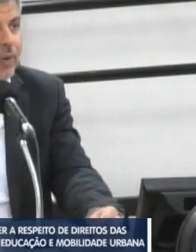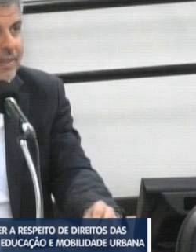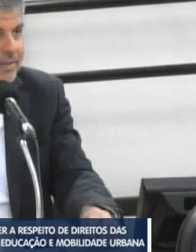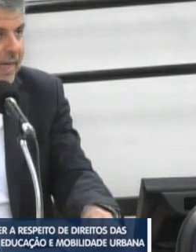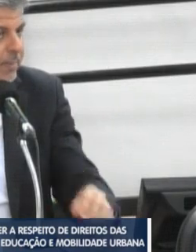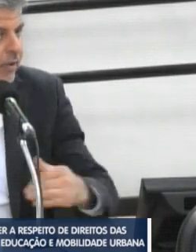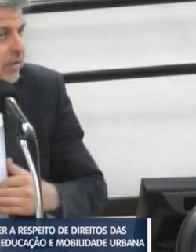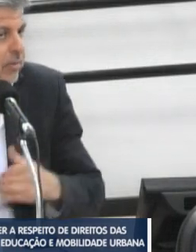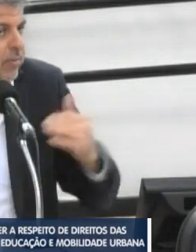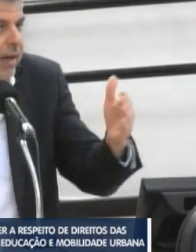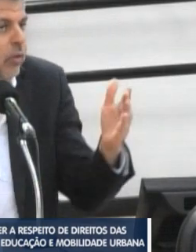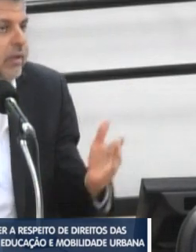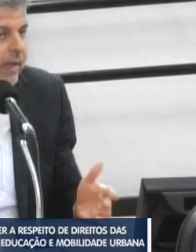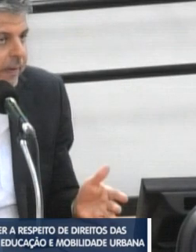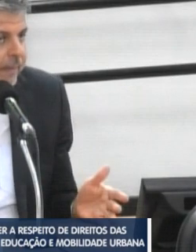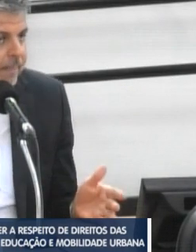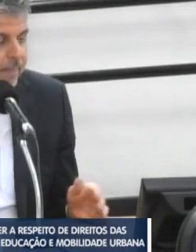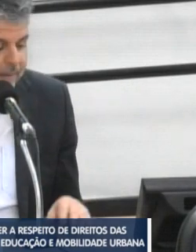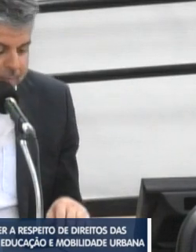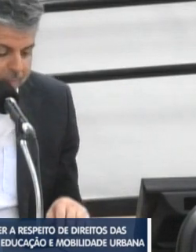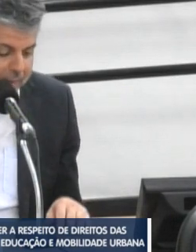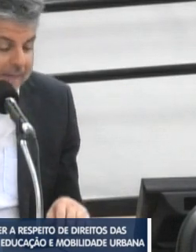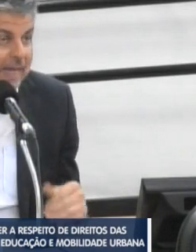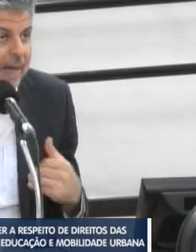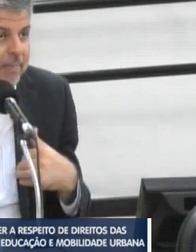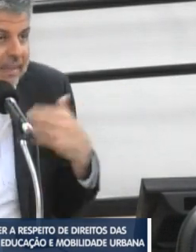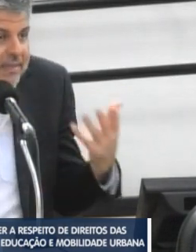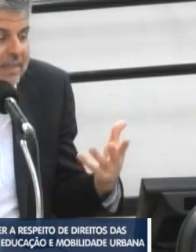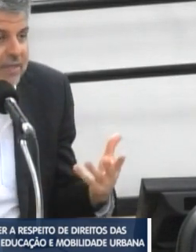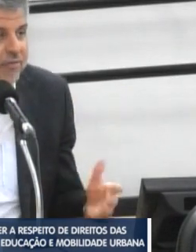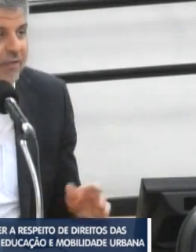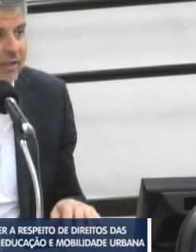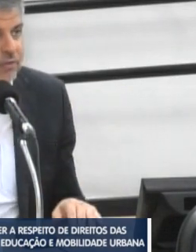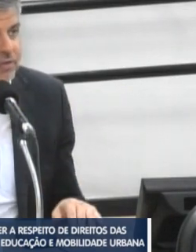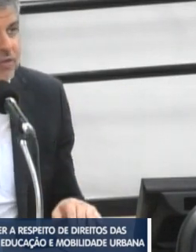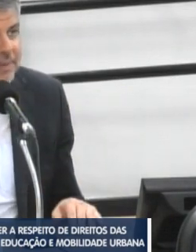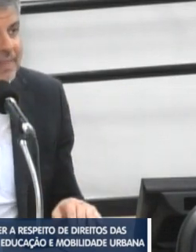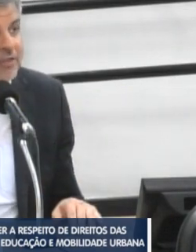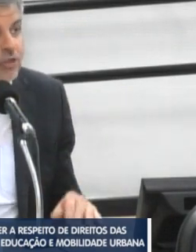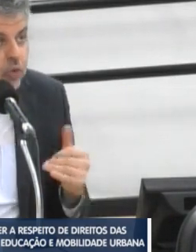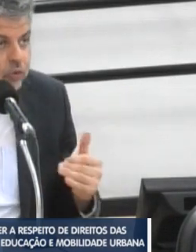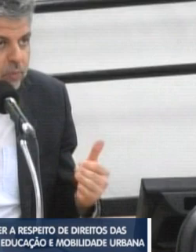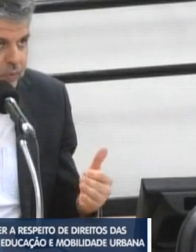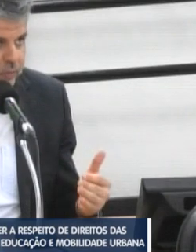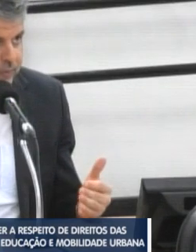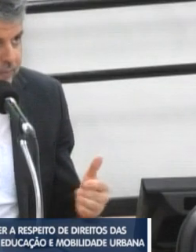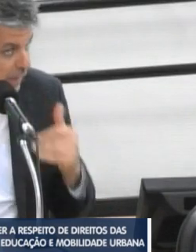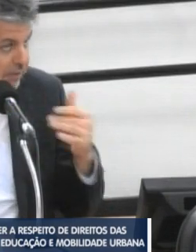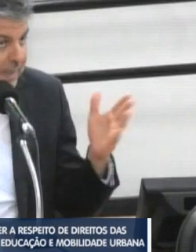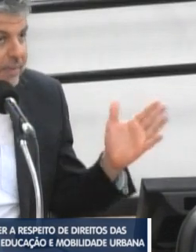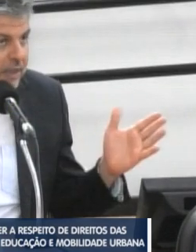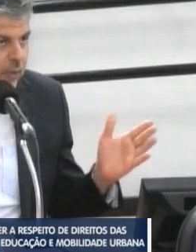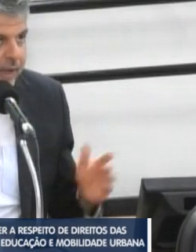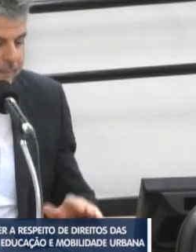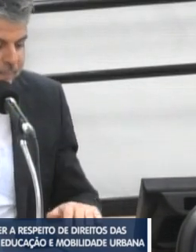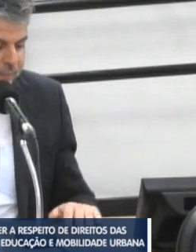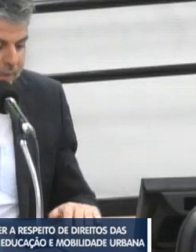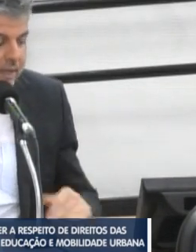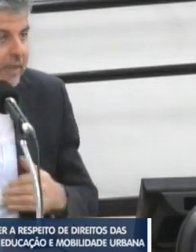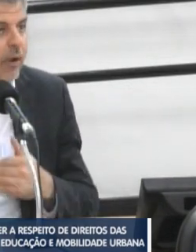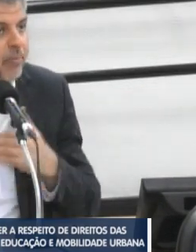casa atualizar, porque nós estamos numa luta para criar, para que a cidade de fato seja uma cidade de todo mundo, e a gente sabe que não